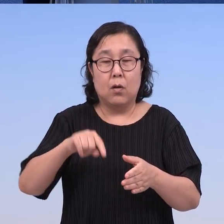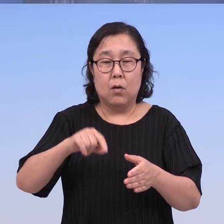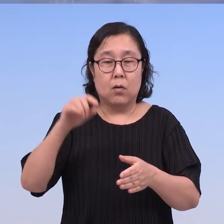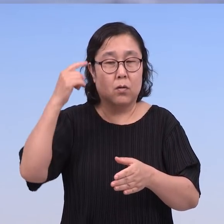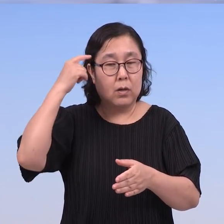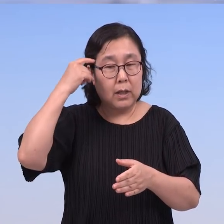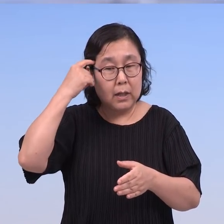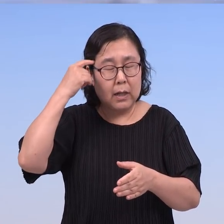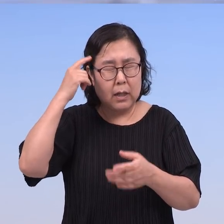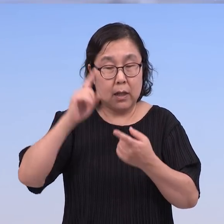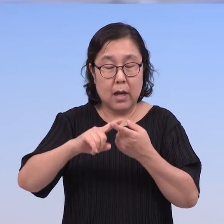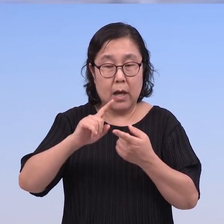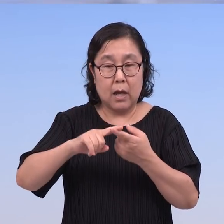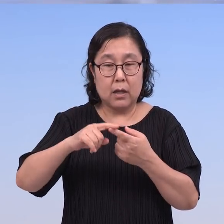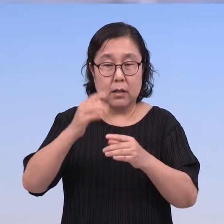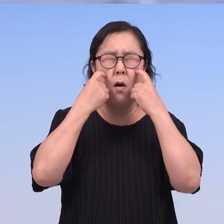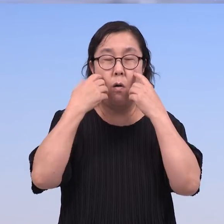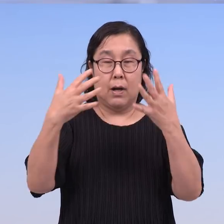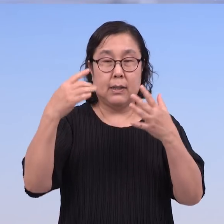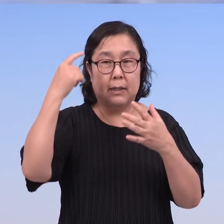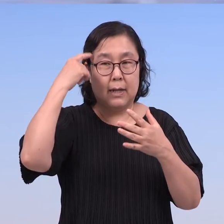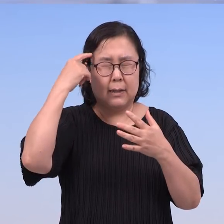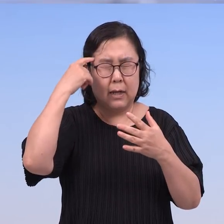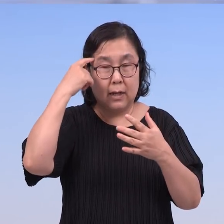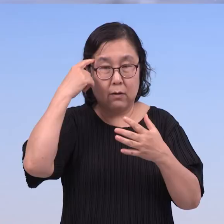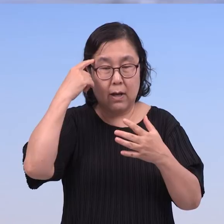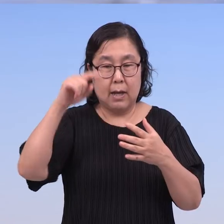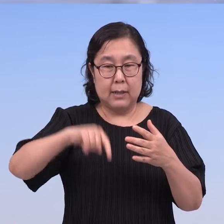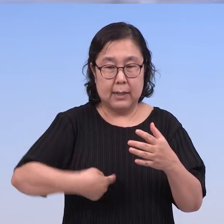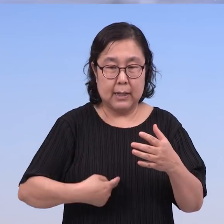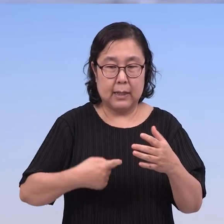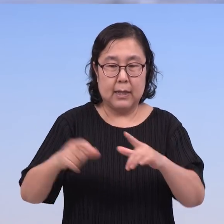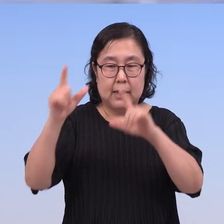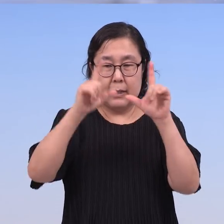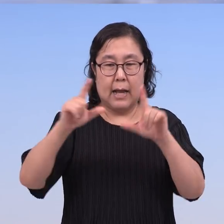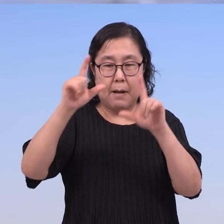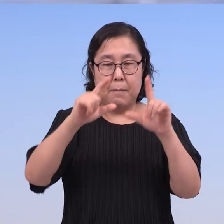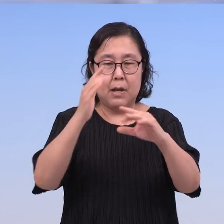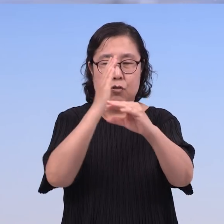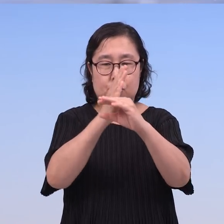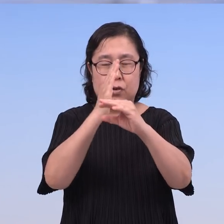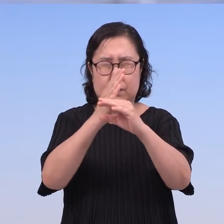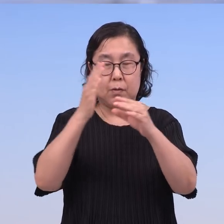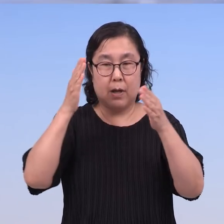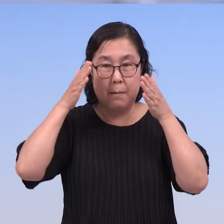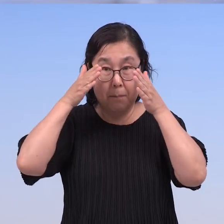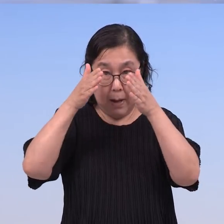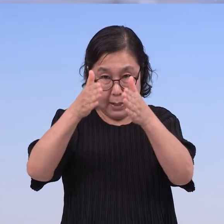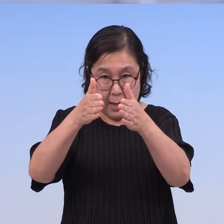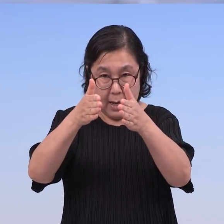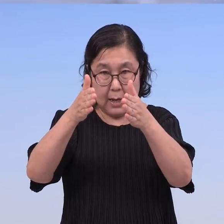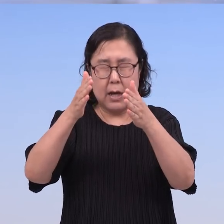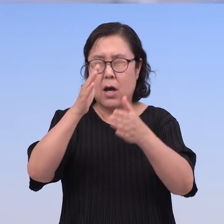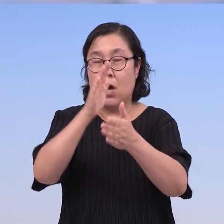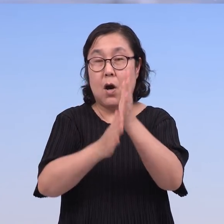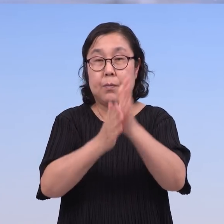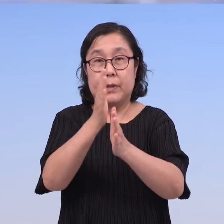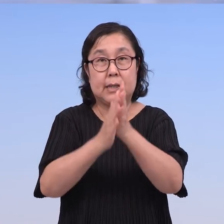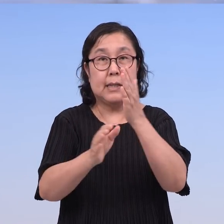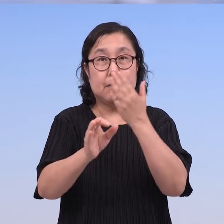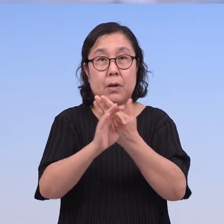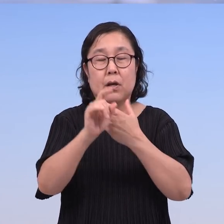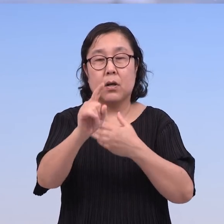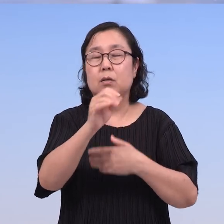없어요. 뚜렷한 가치관과 자기 삶의 방향과 중심이 잘 안 보이는 이거는 부끄러운